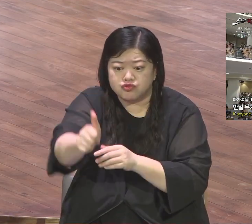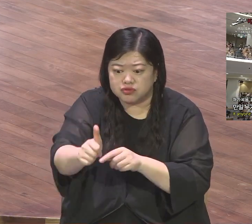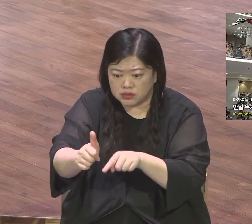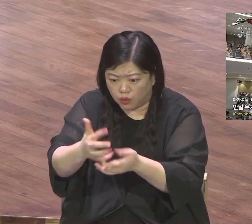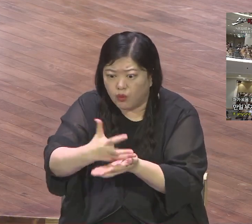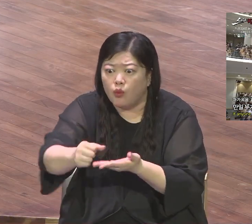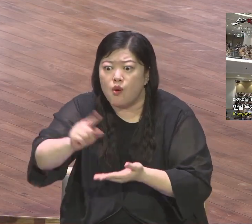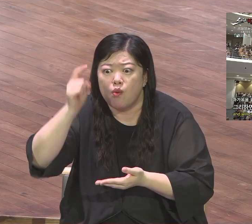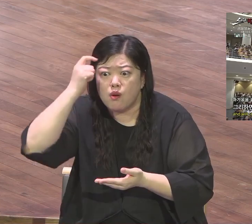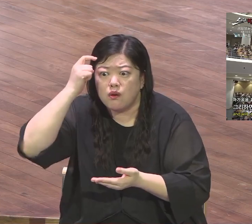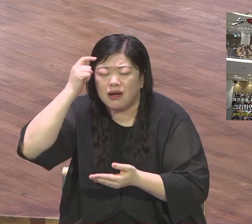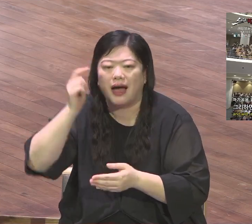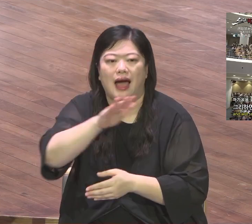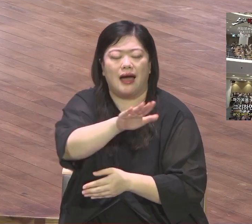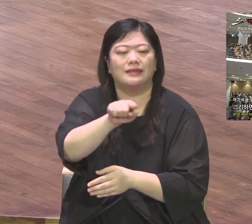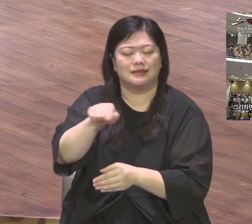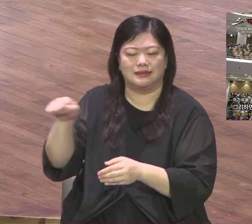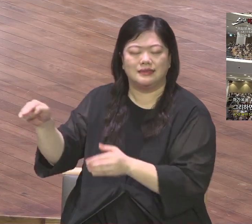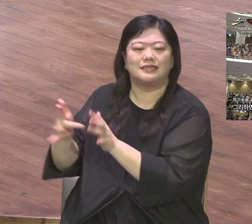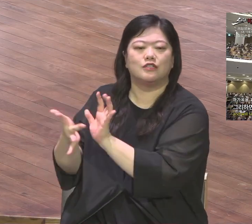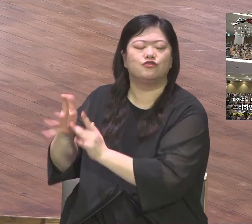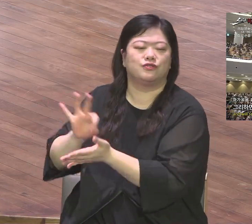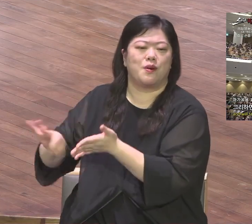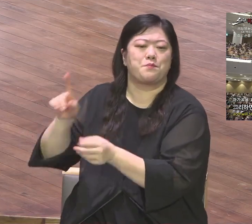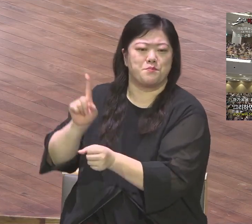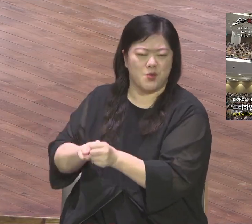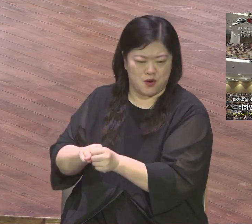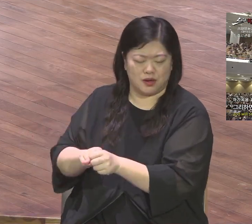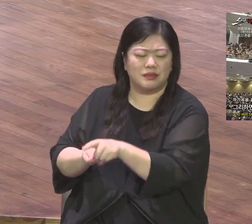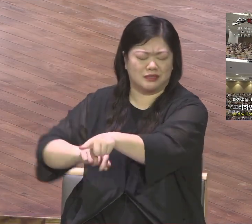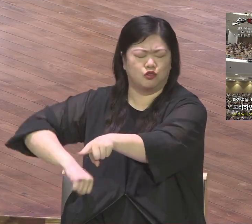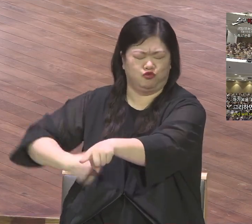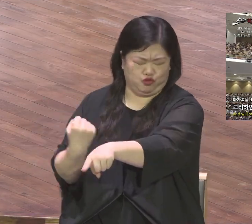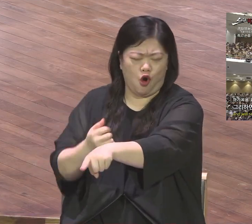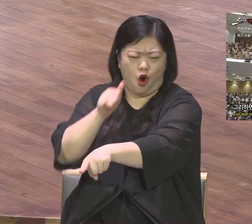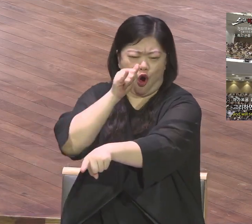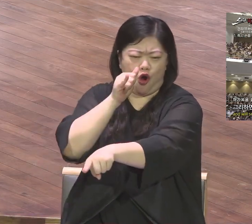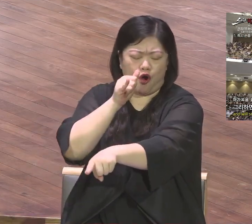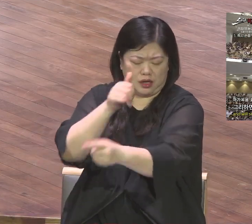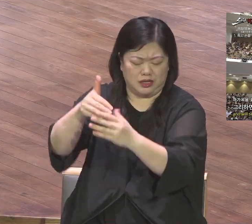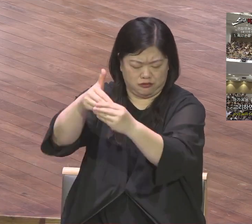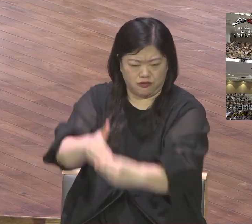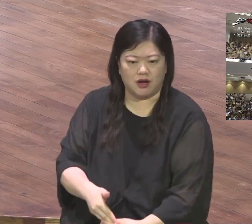주가 서시겠다 하라. 그리하면 즉시 이리로 보내리라 하시니.